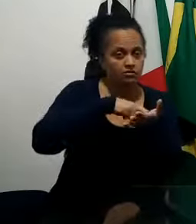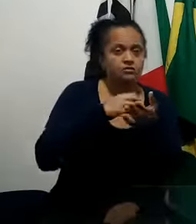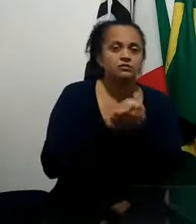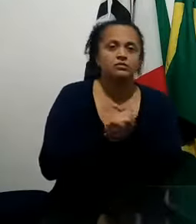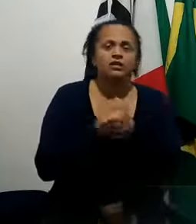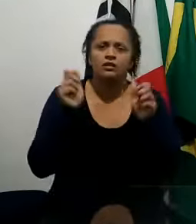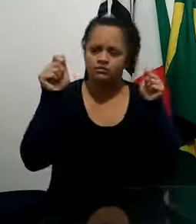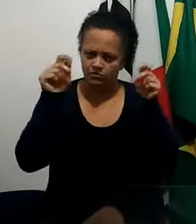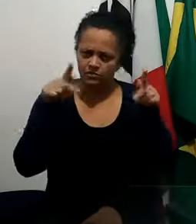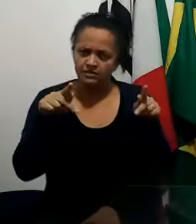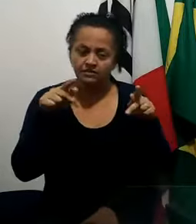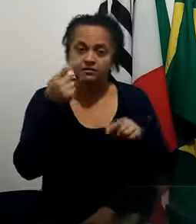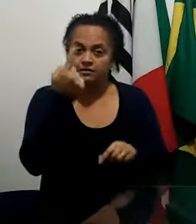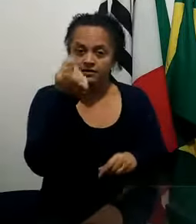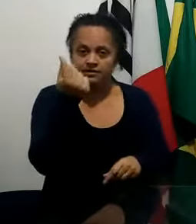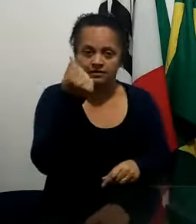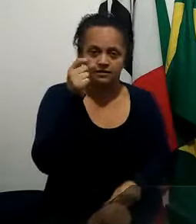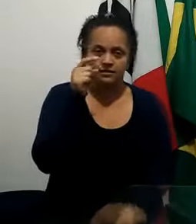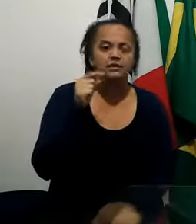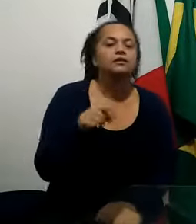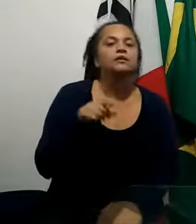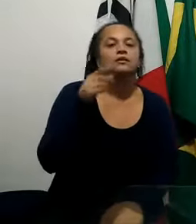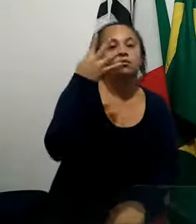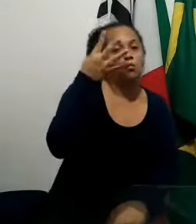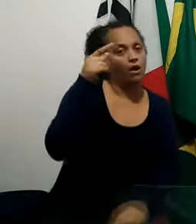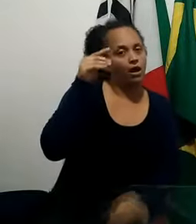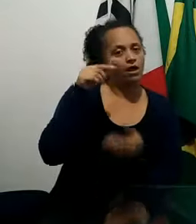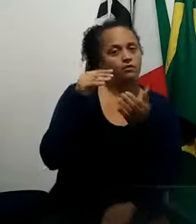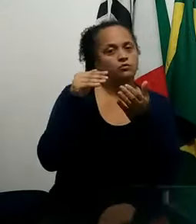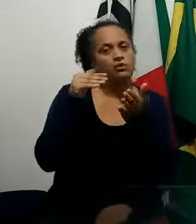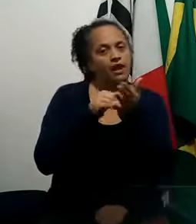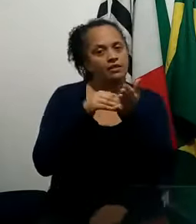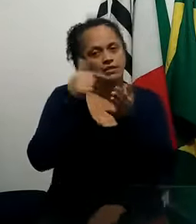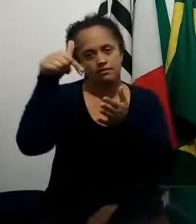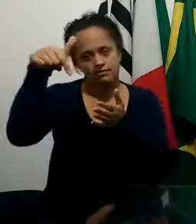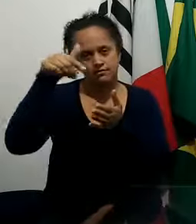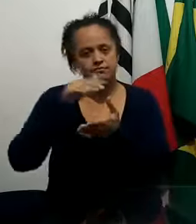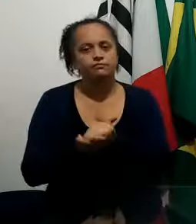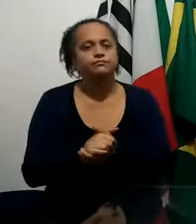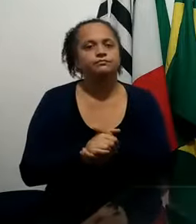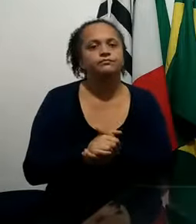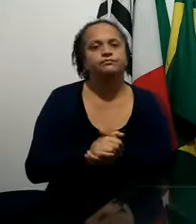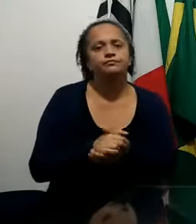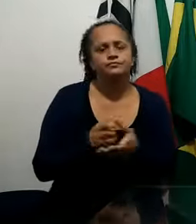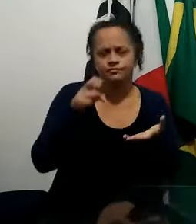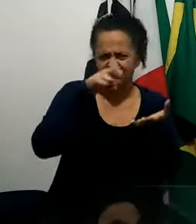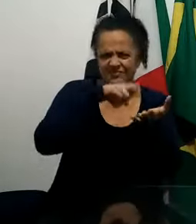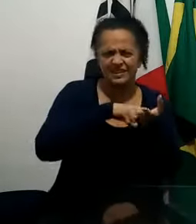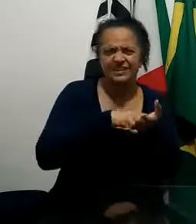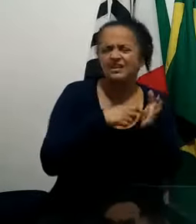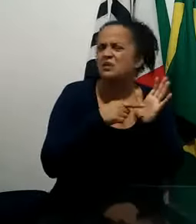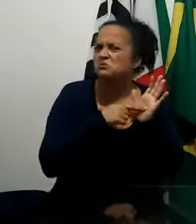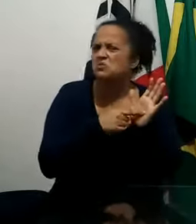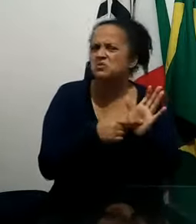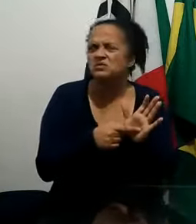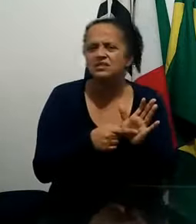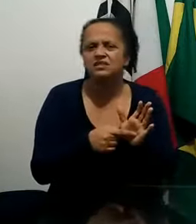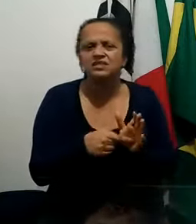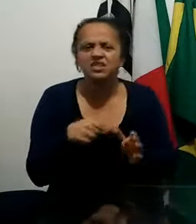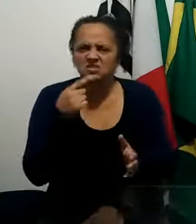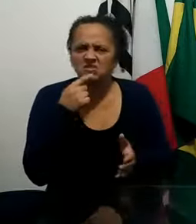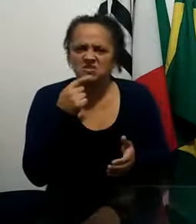16, dos versículos 4 ao 7, uma taça, né, trazendo sangue